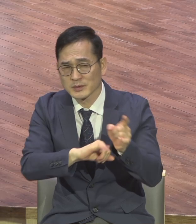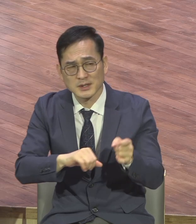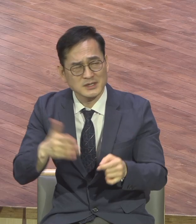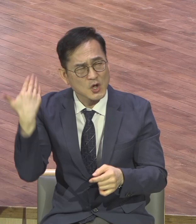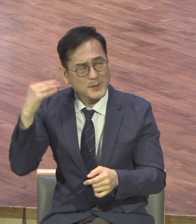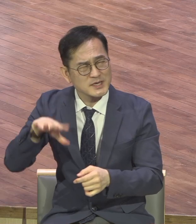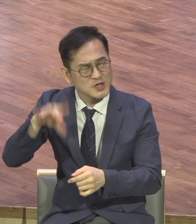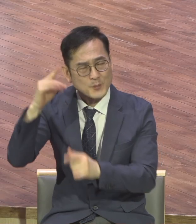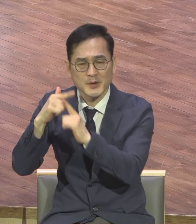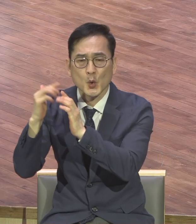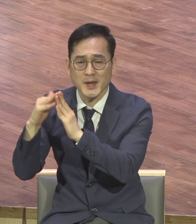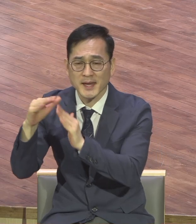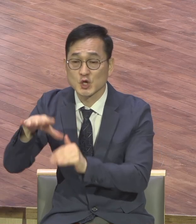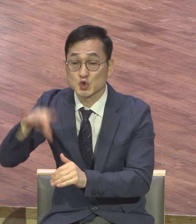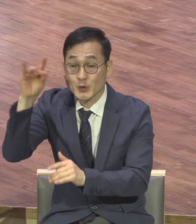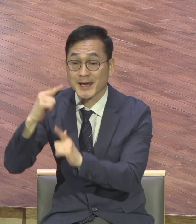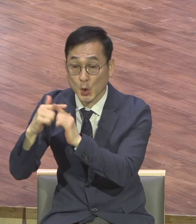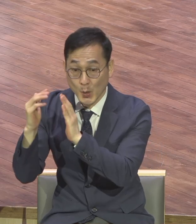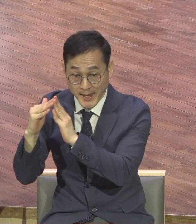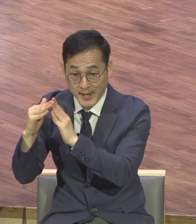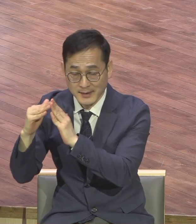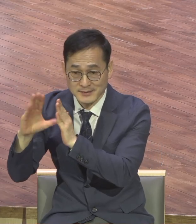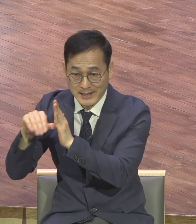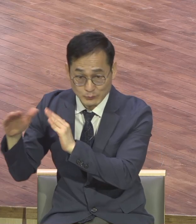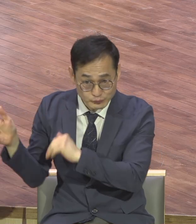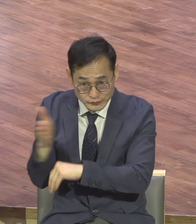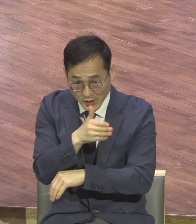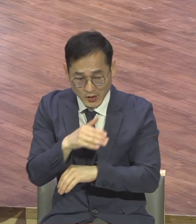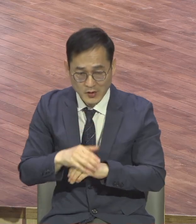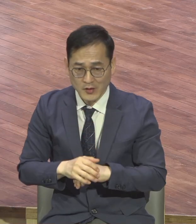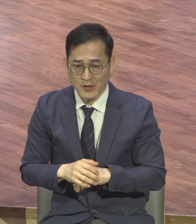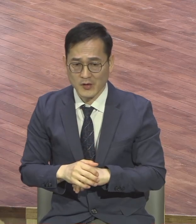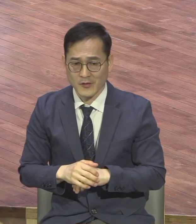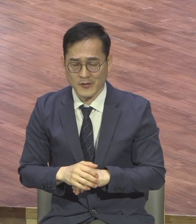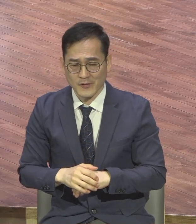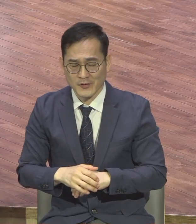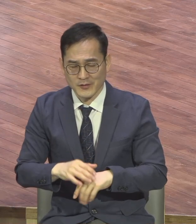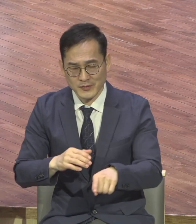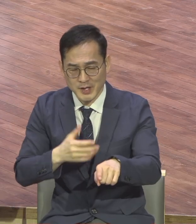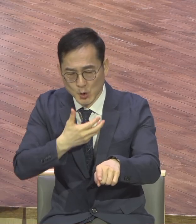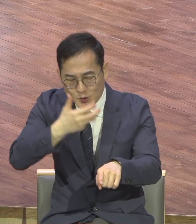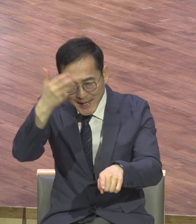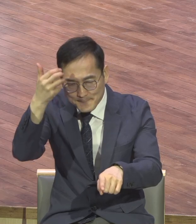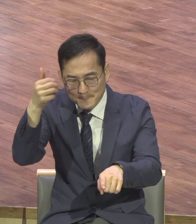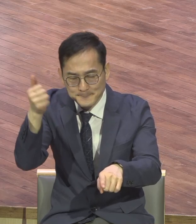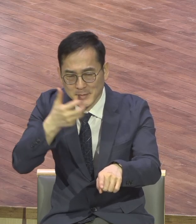그렇고 하나님 역사를 보면 구약도 보면요 요셉, 다윗,